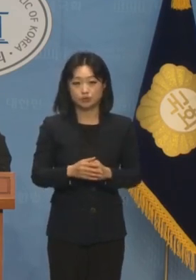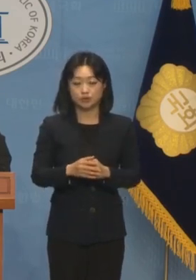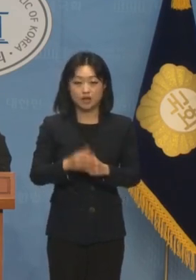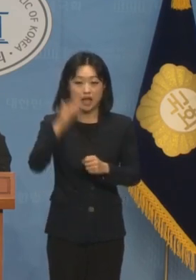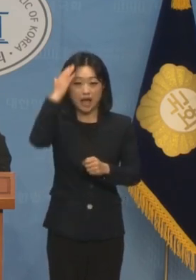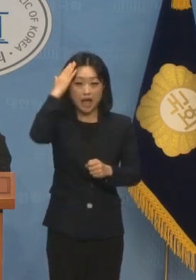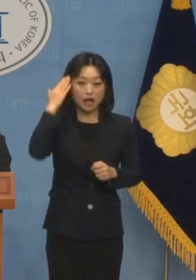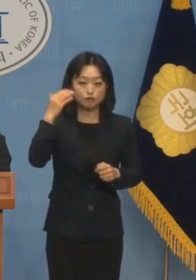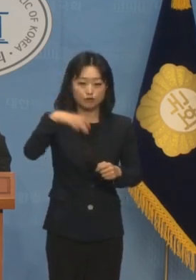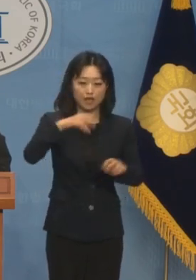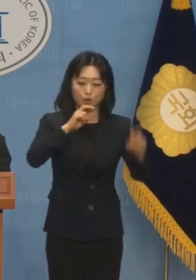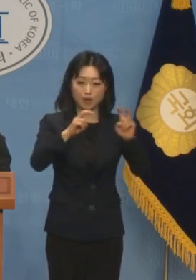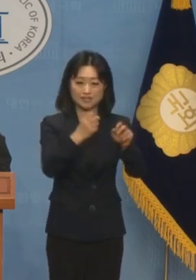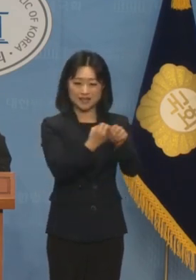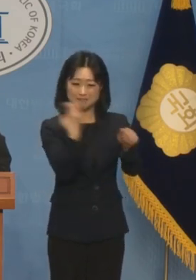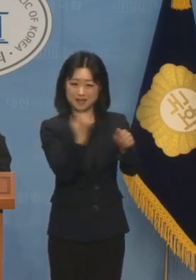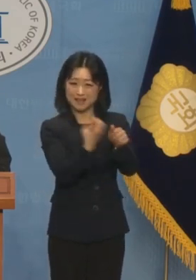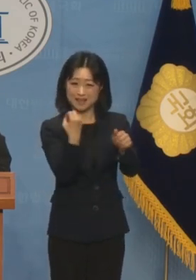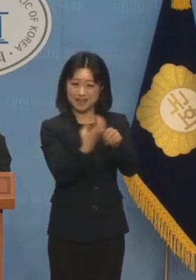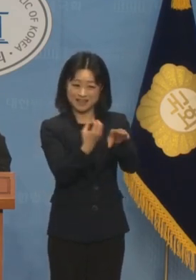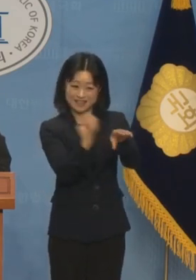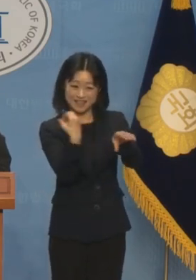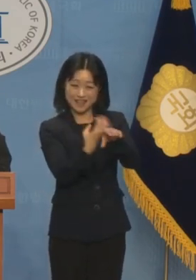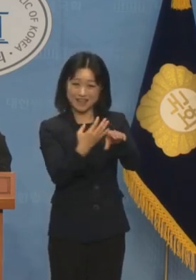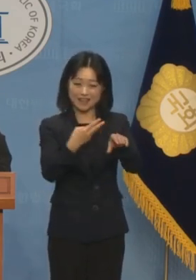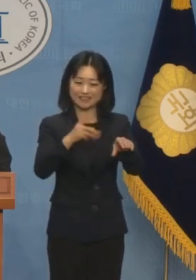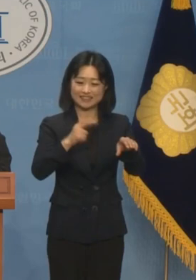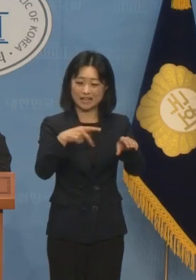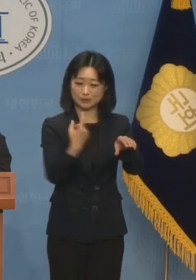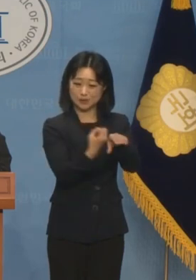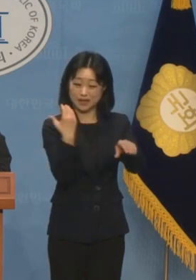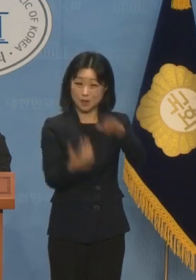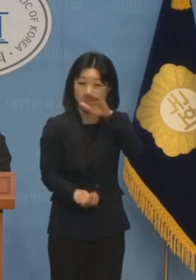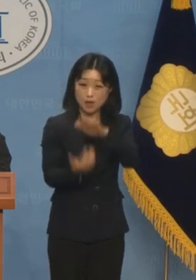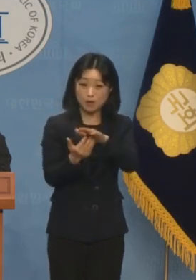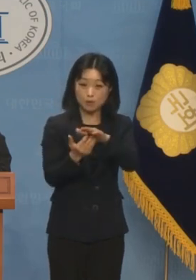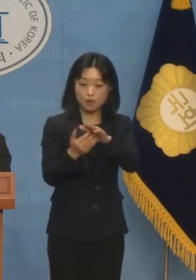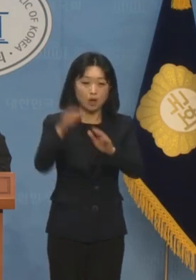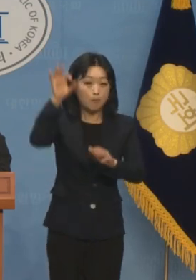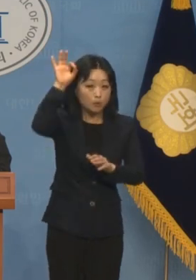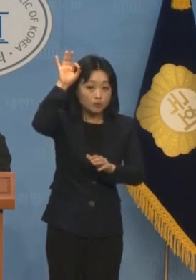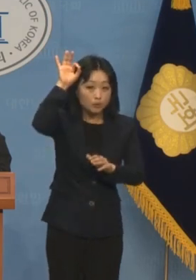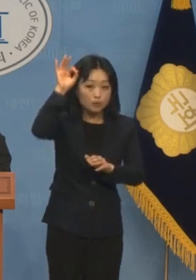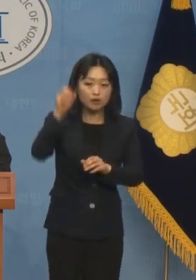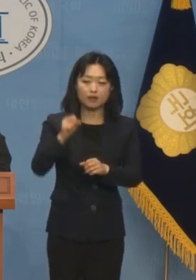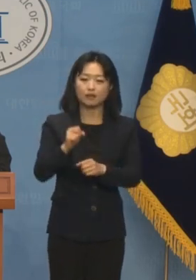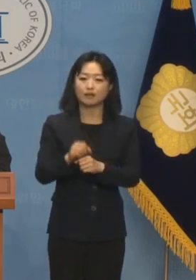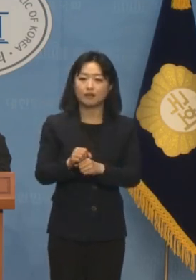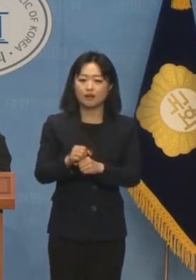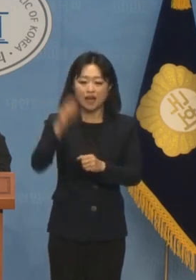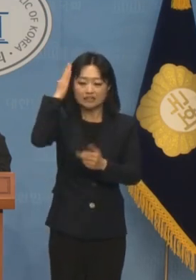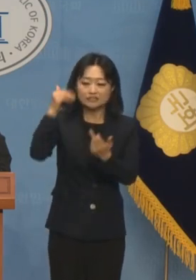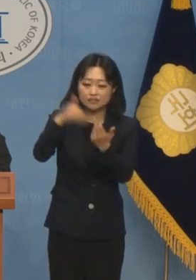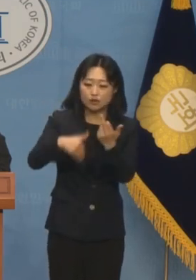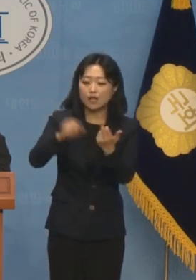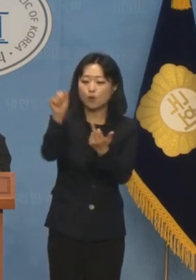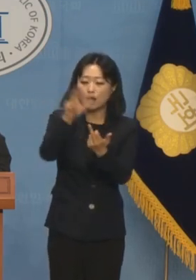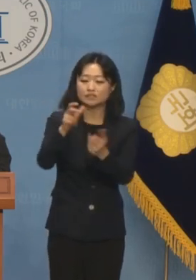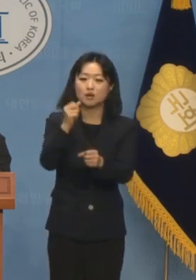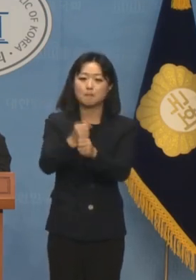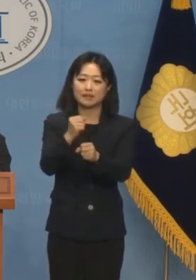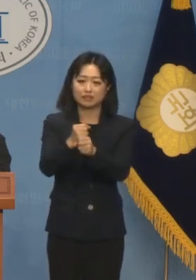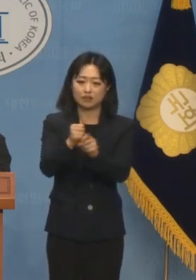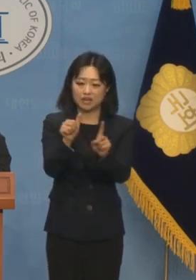배출 1위 기업인 포스코의 자회사가 석탄화력 발전소를 건설 중이며 1호기와